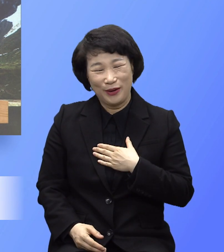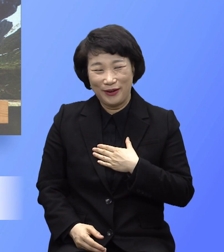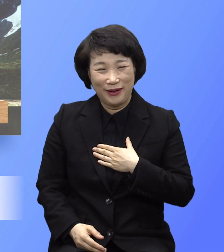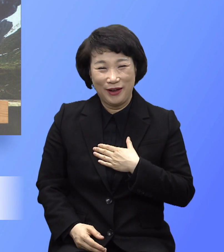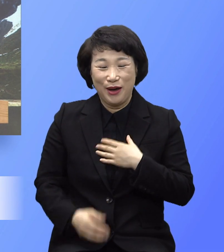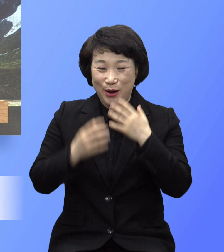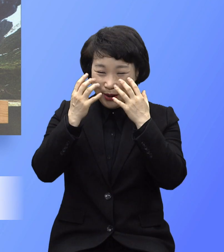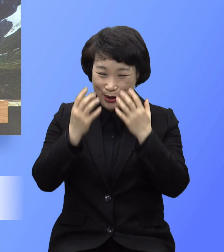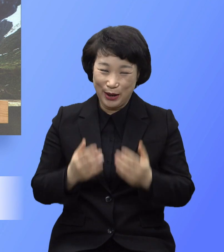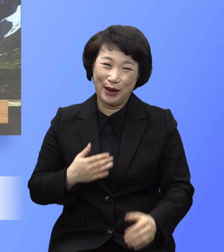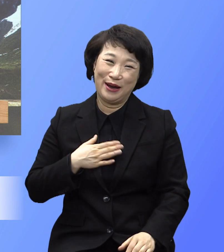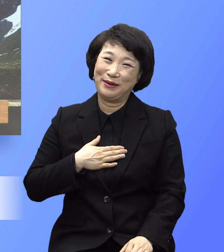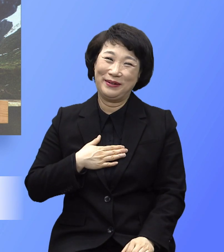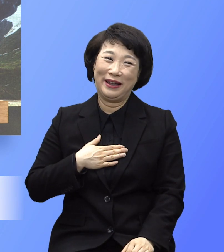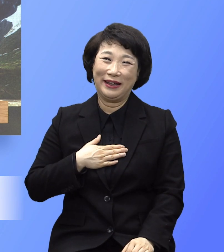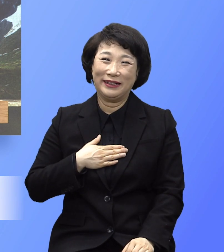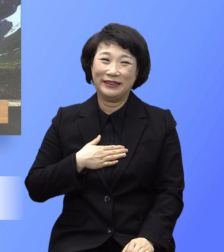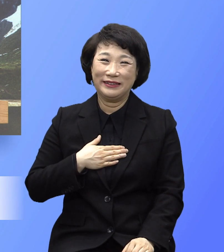엄청난 사실입니다.